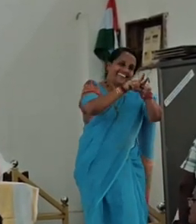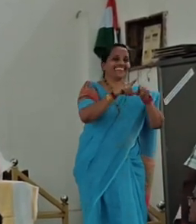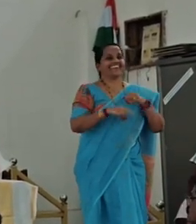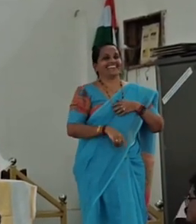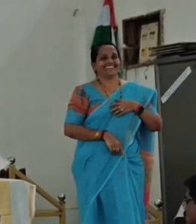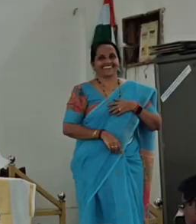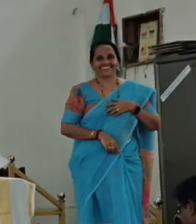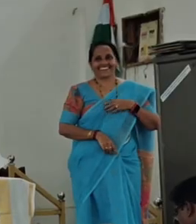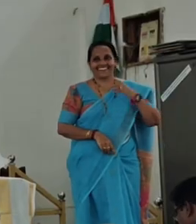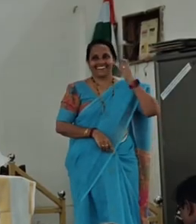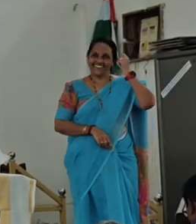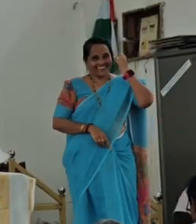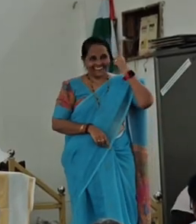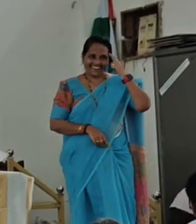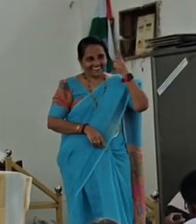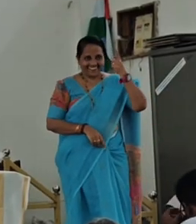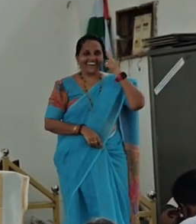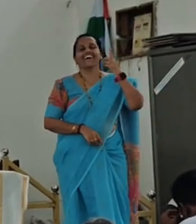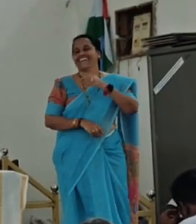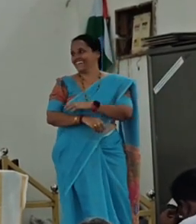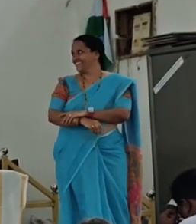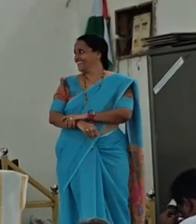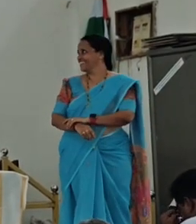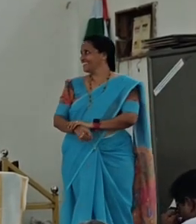కాబట్టి ఇది ఒక